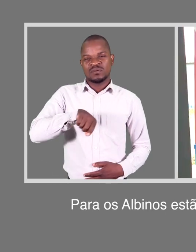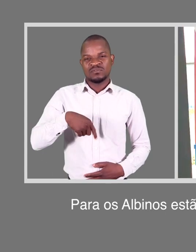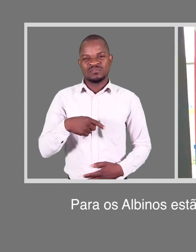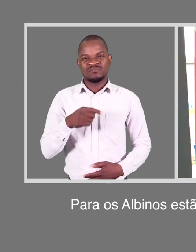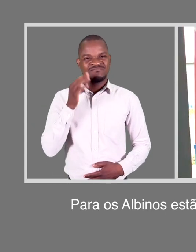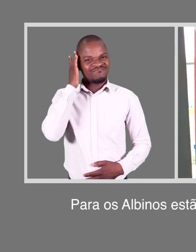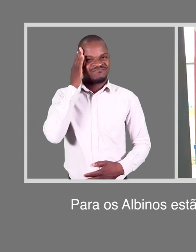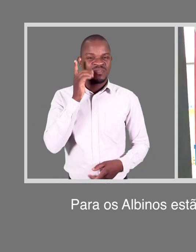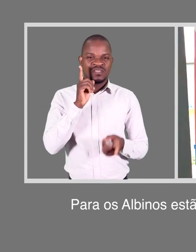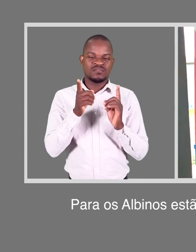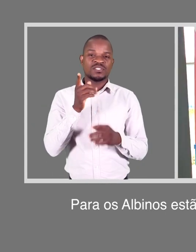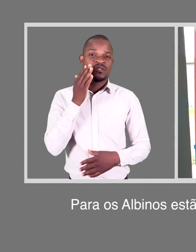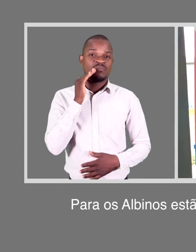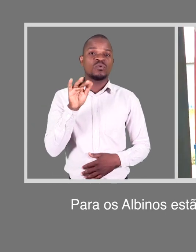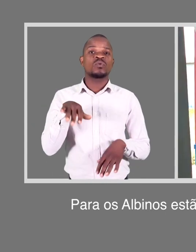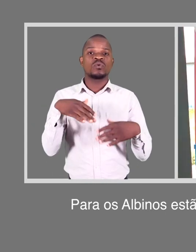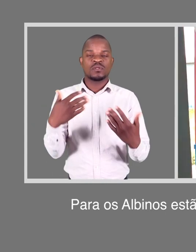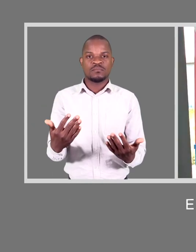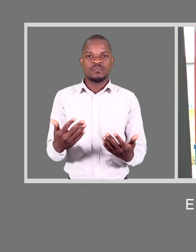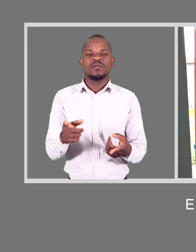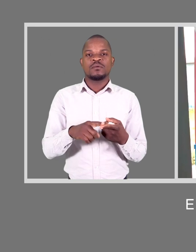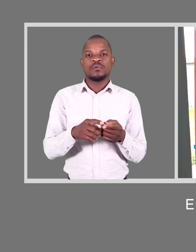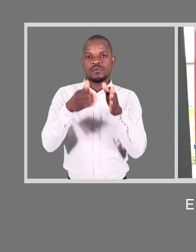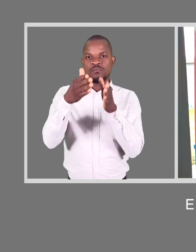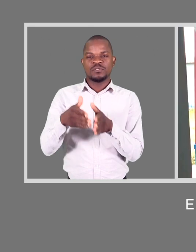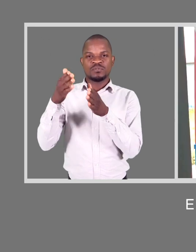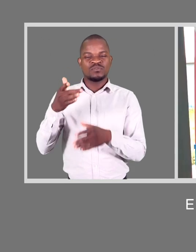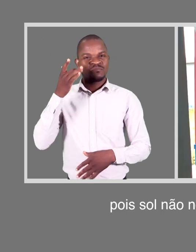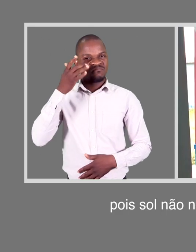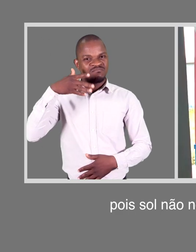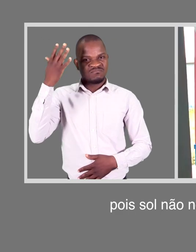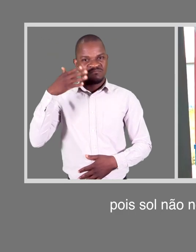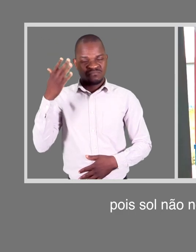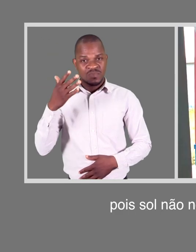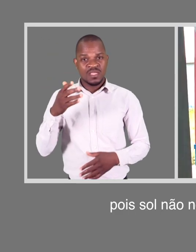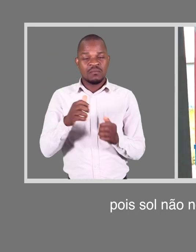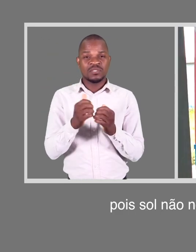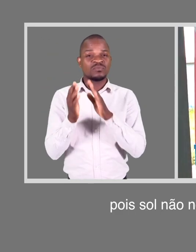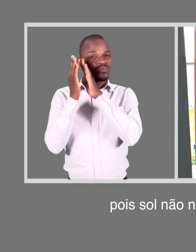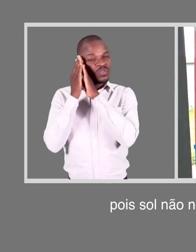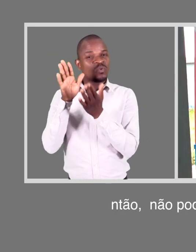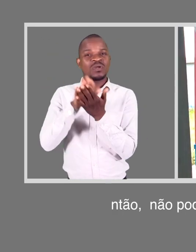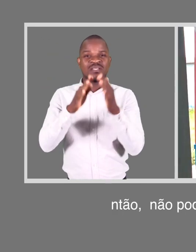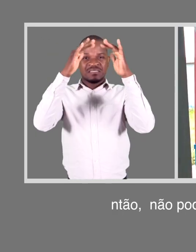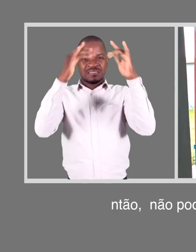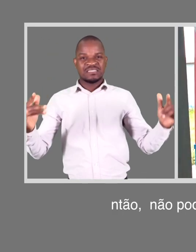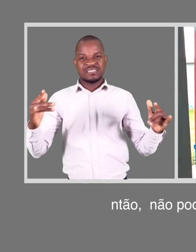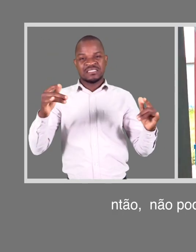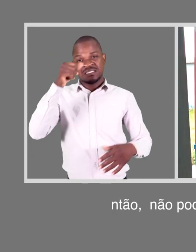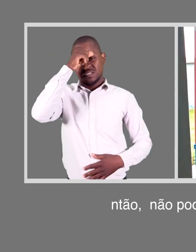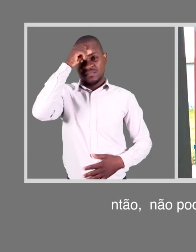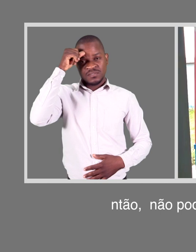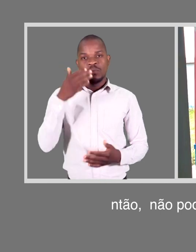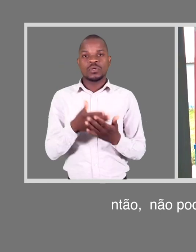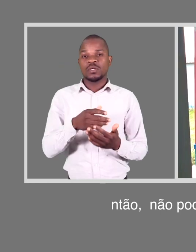também albinismo. Estão outros irmãos a viver nas tendas. Para nós não é muito bem porque nós somos muito, um pouco inimigos do solo. Então não podemos